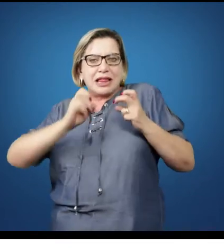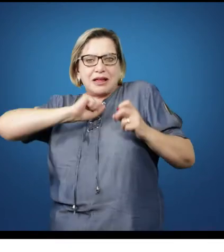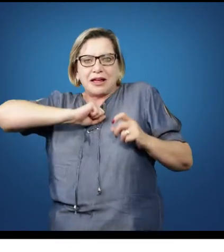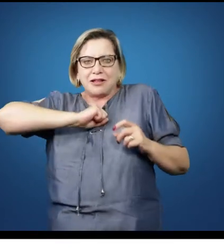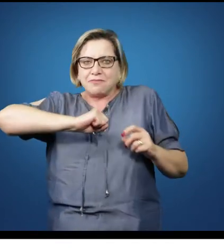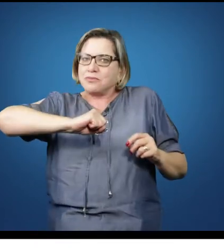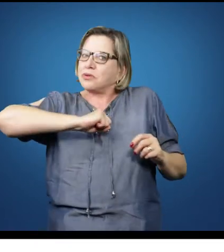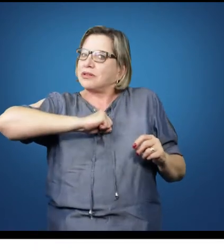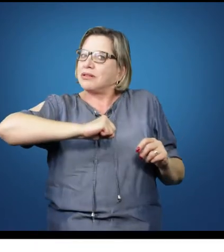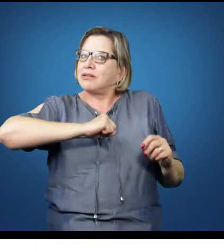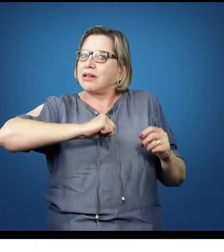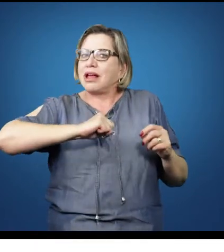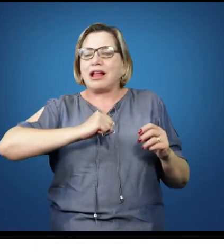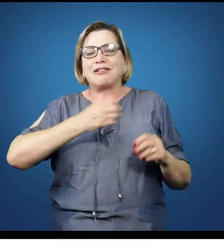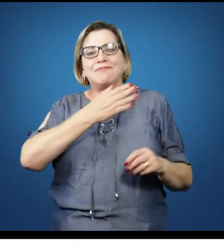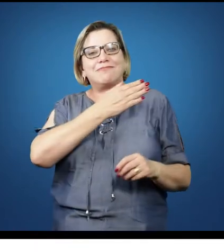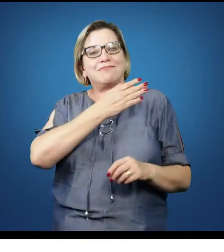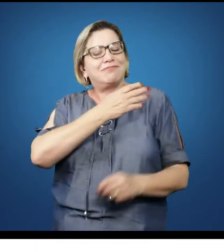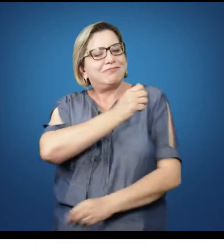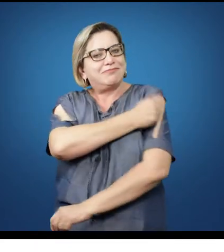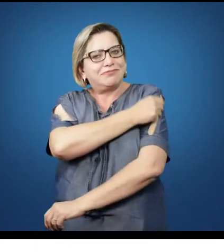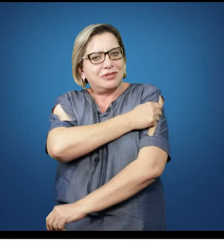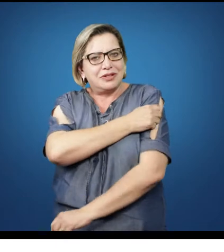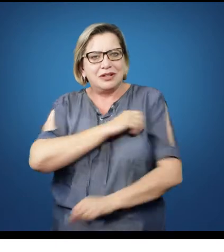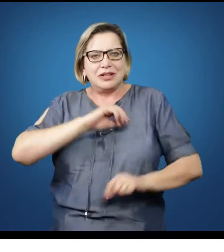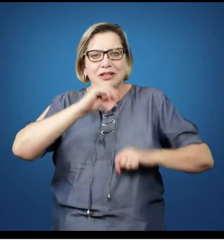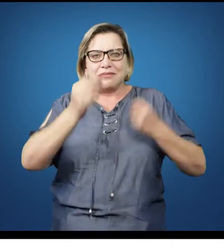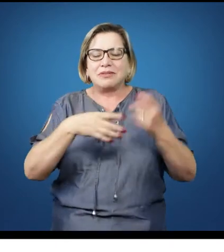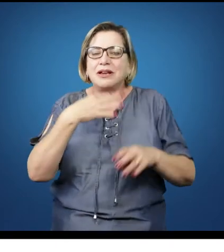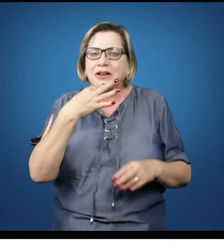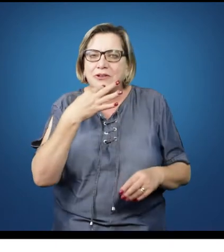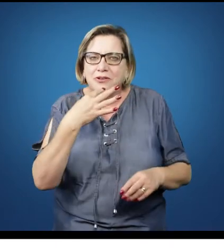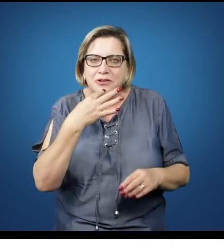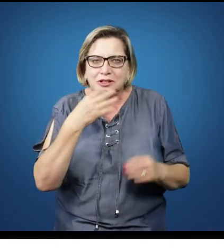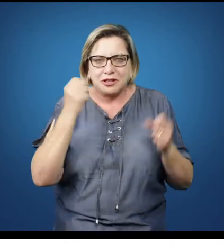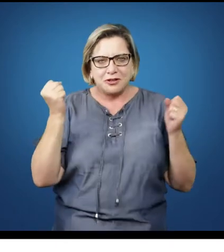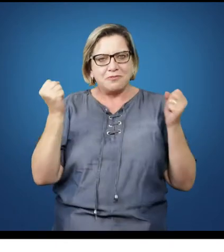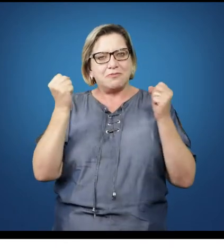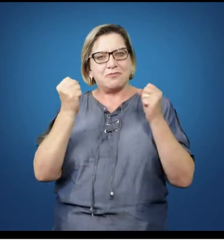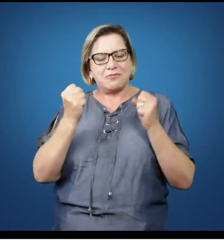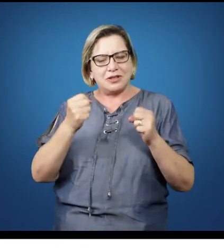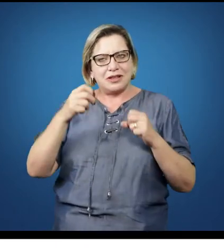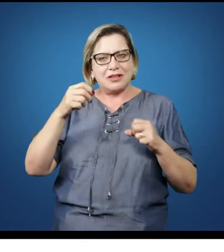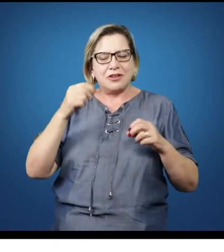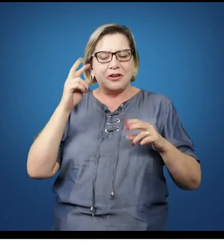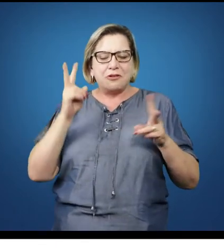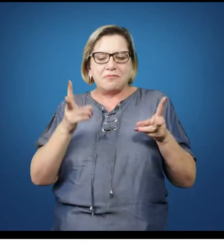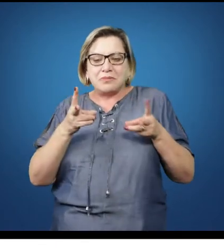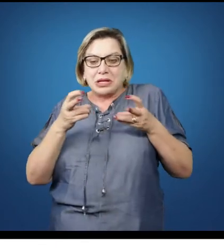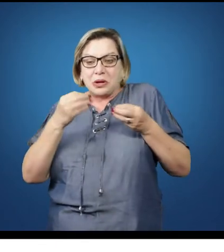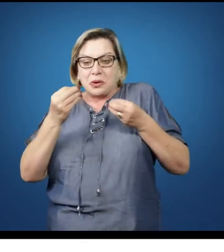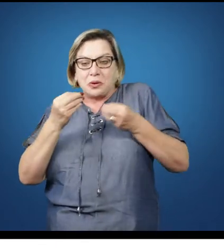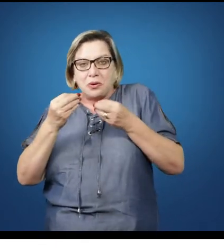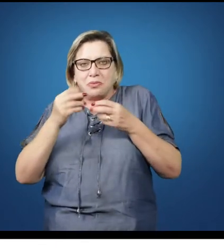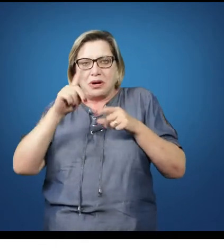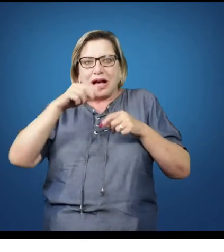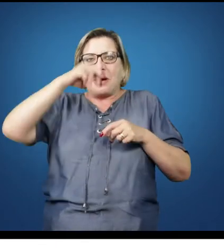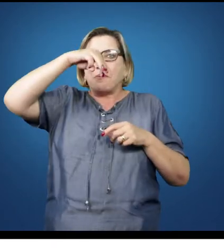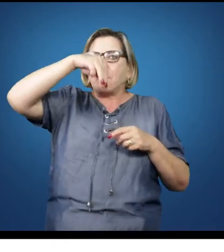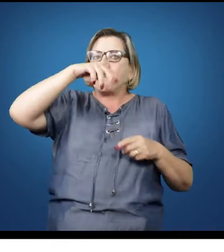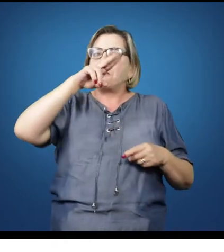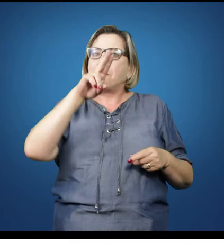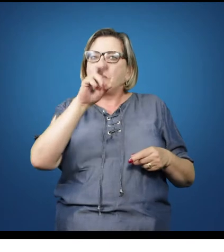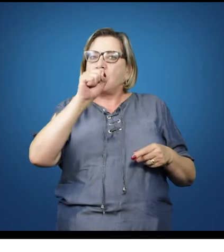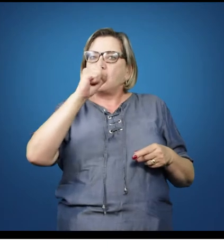as limitações dos nossos alunos. Conhecendo e podendo enumerar os tipos de fibras musculares, embora nós